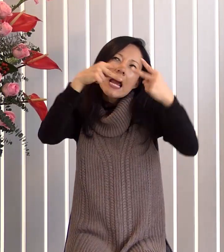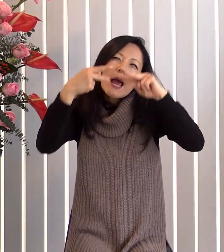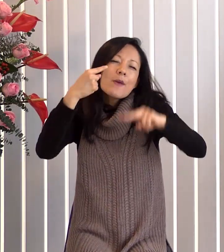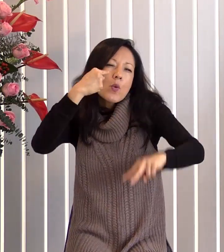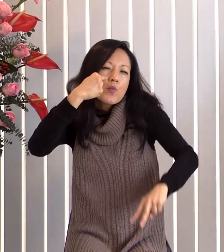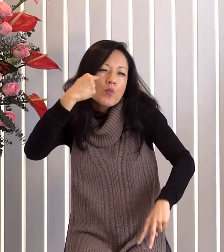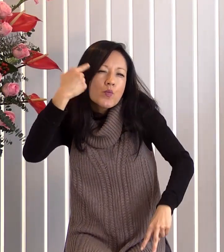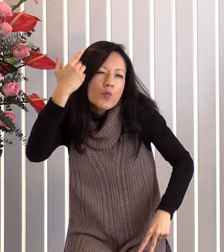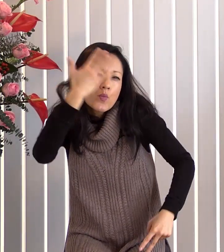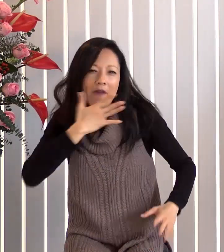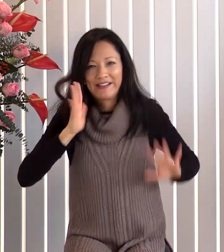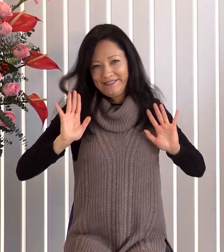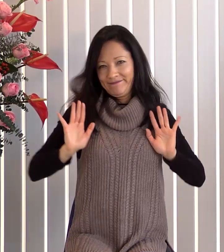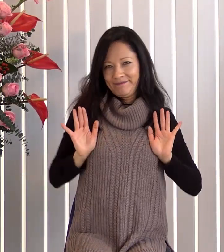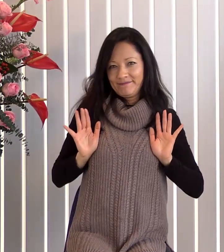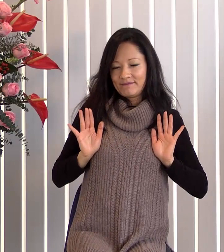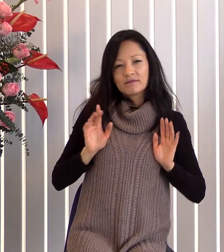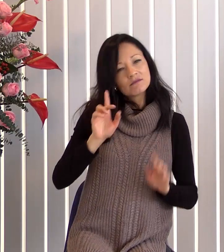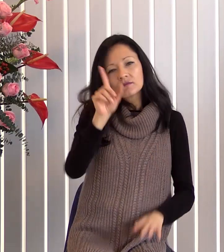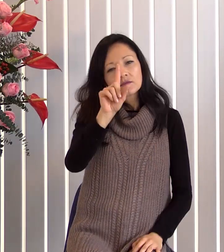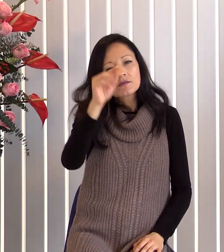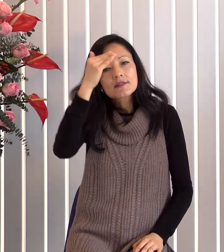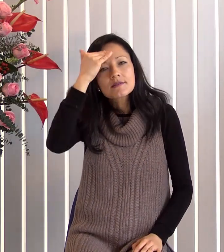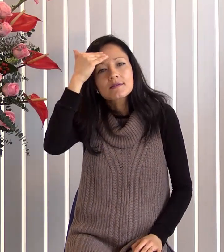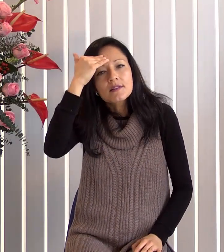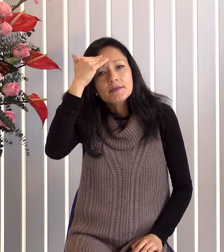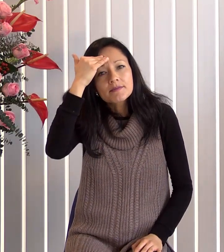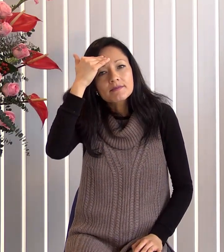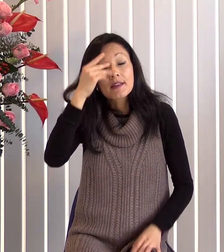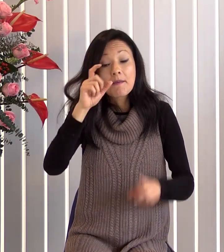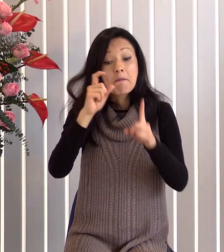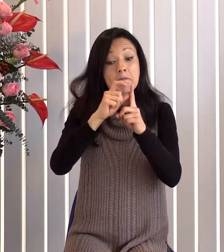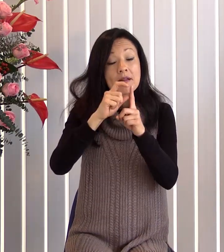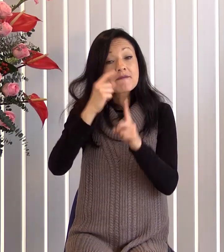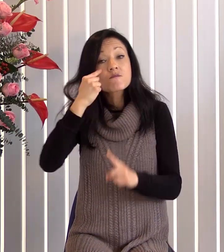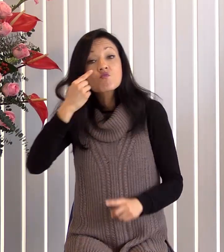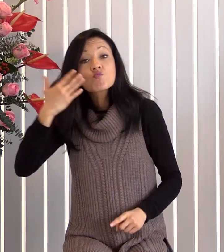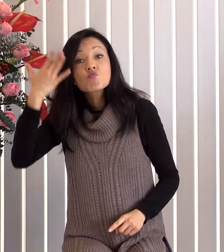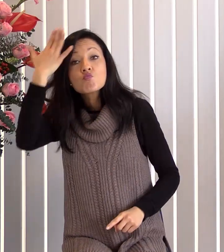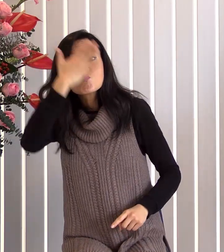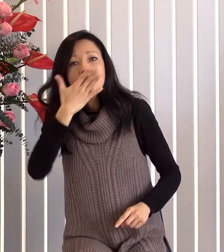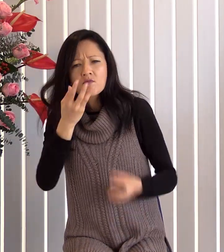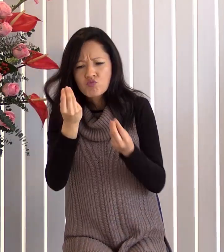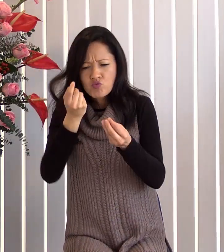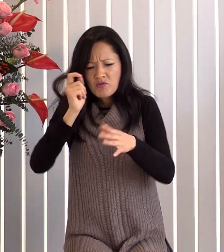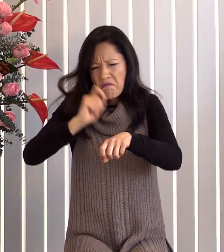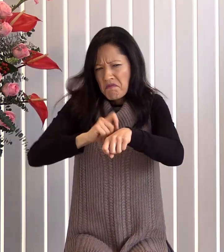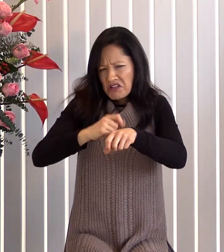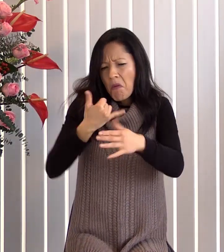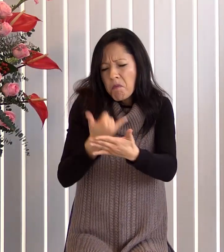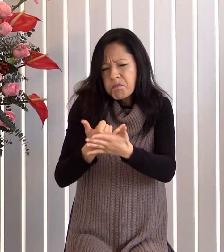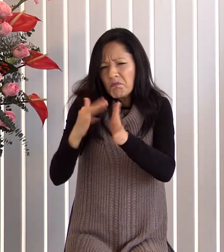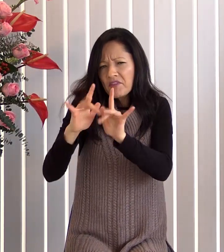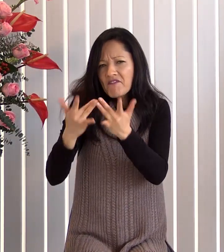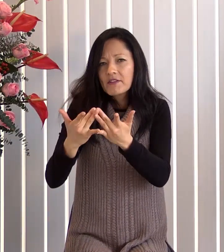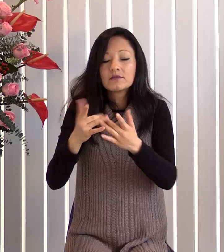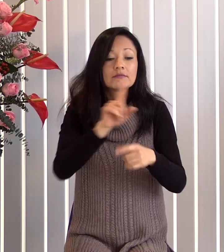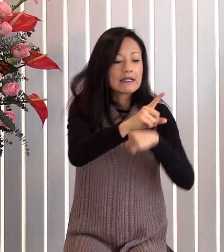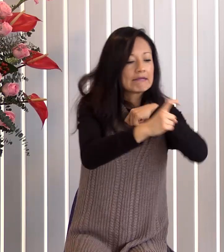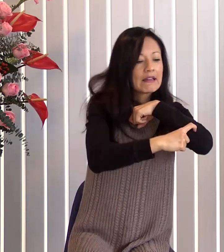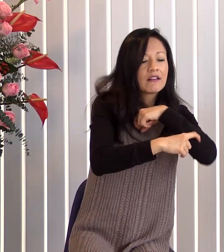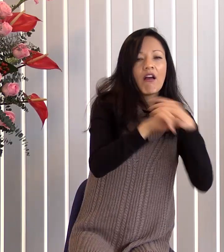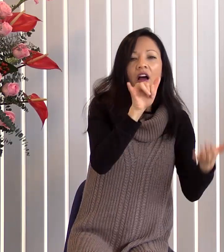Pues sépalo, la palabra prueba, que aparece en la Biblia varias veces, y la palabra tentación es